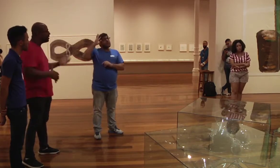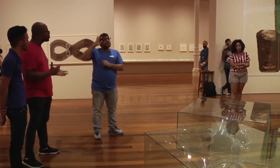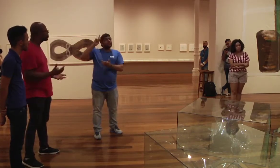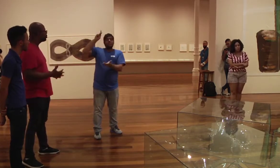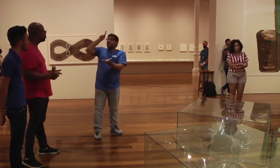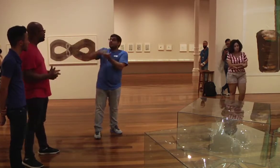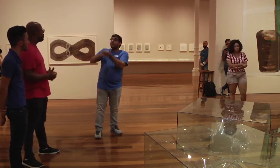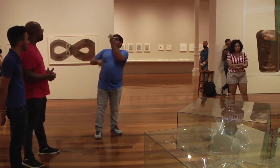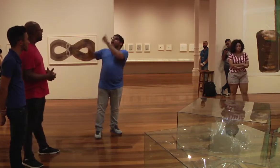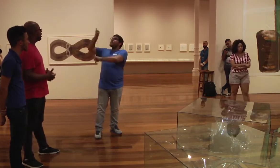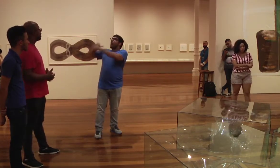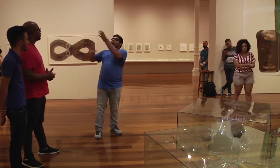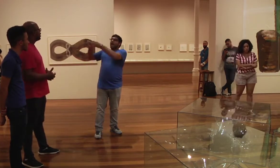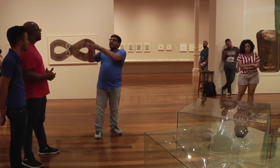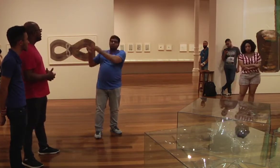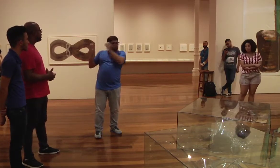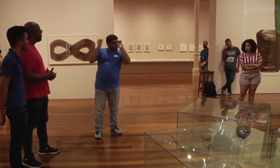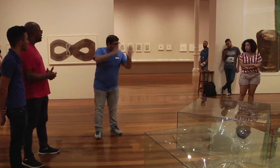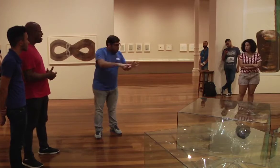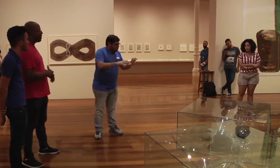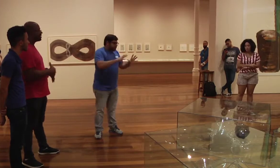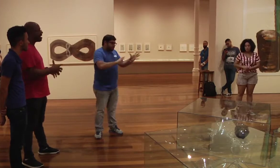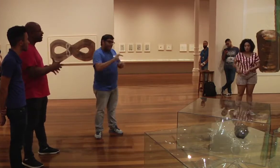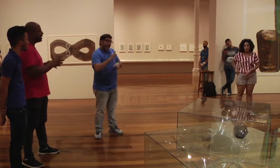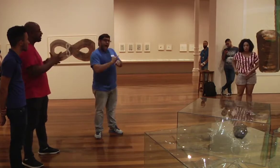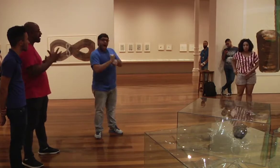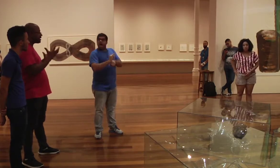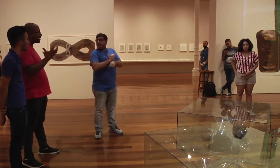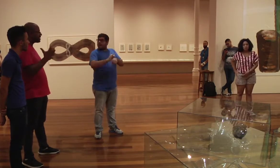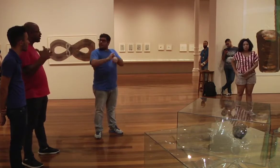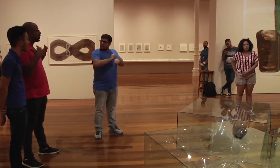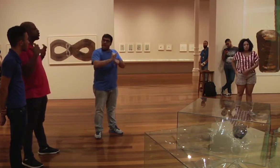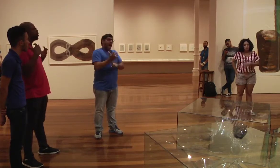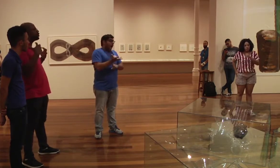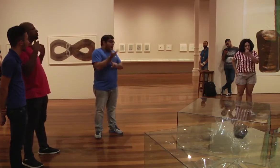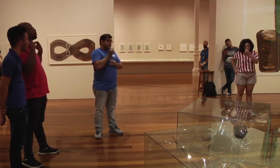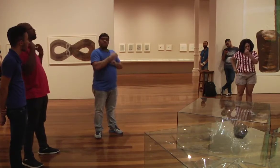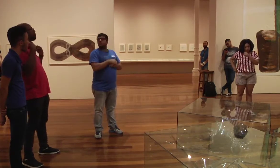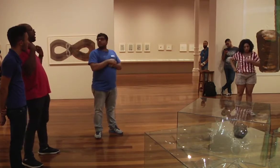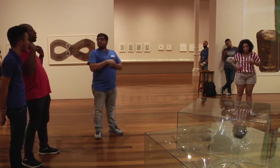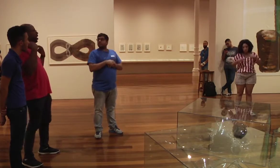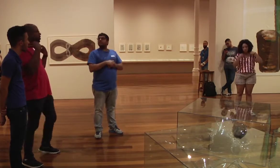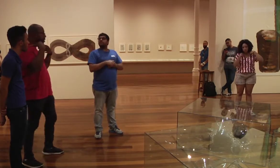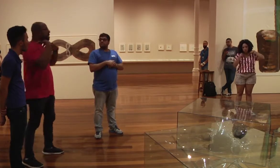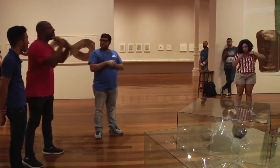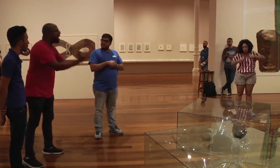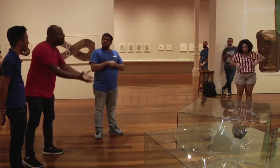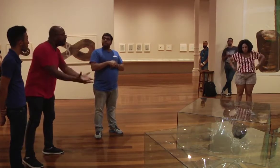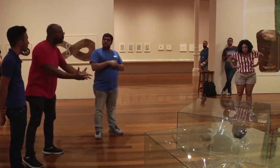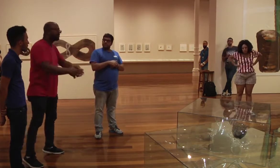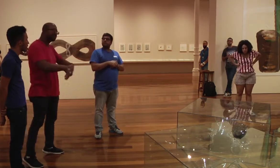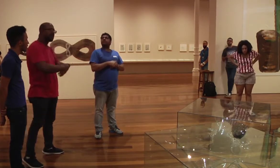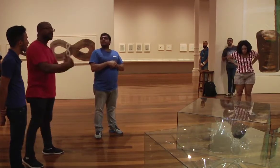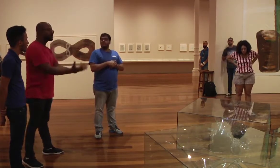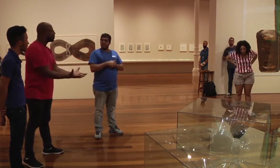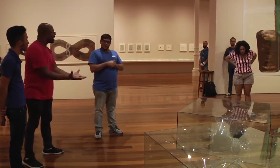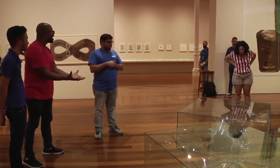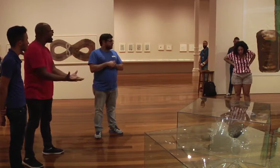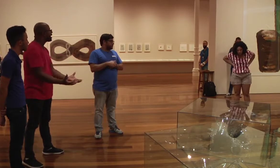isso tudo. E ele pensava, né, em trazer essas questões de um laboratório para uma exposição, para se tornar arte.